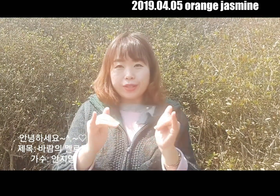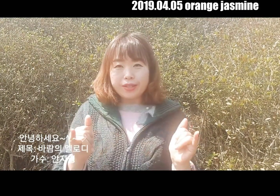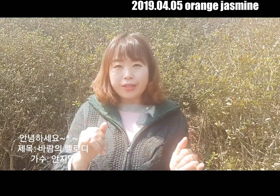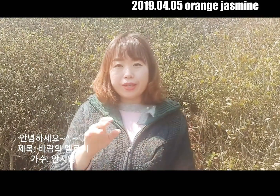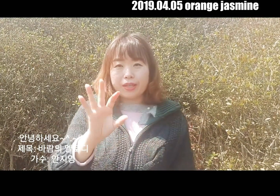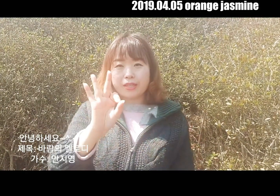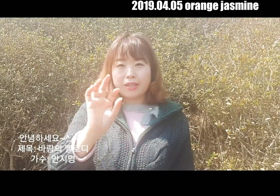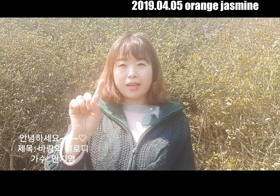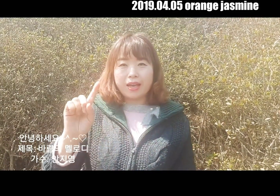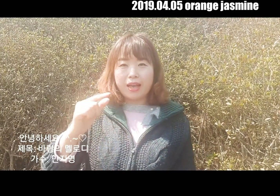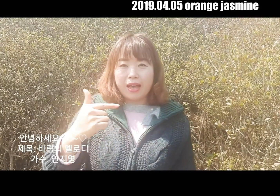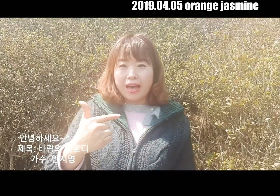가수는